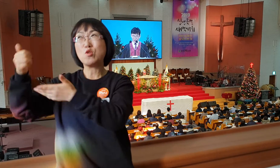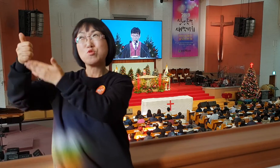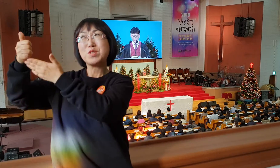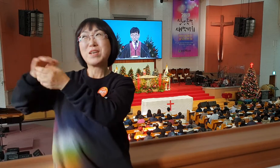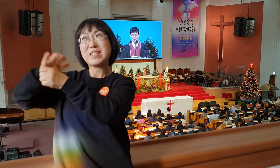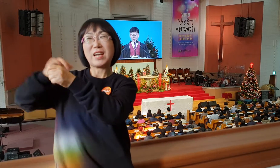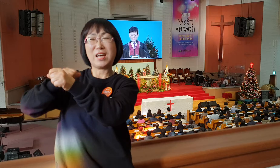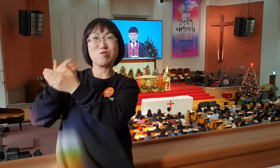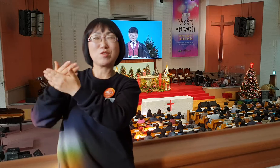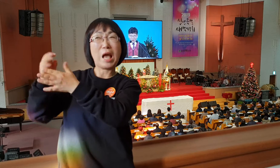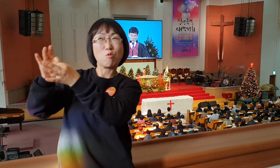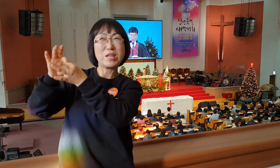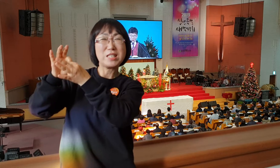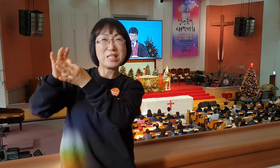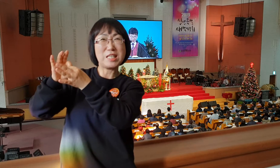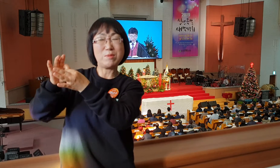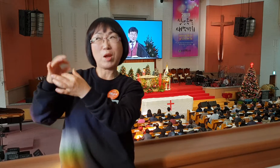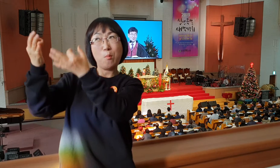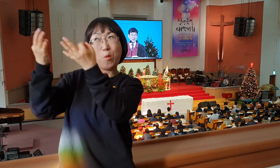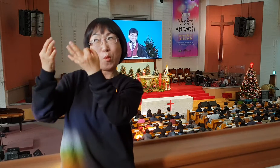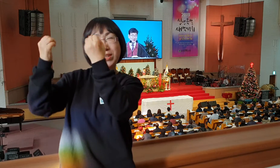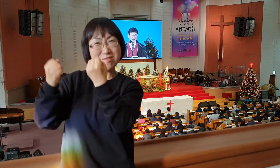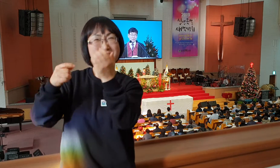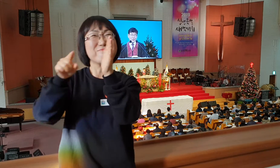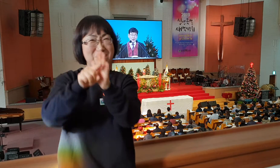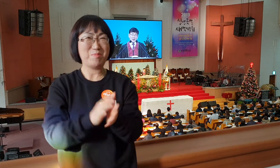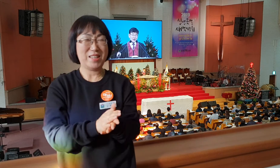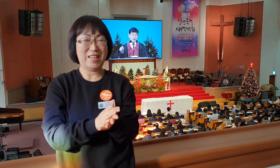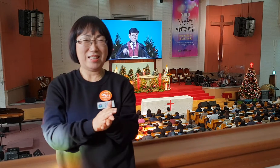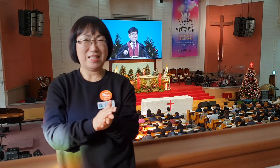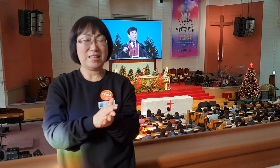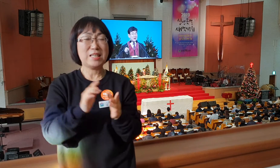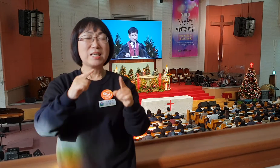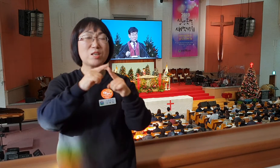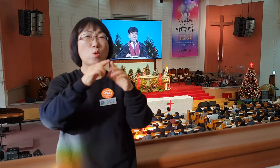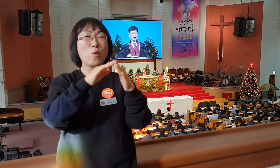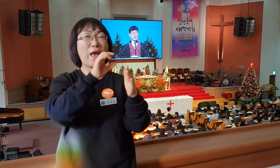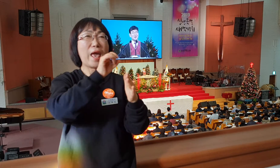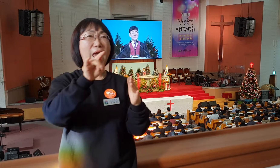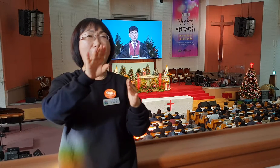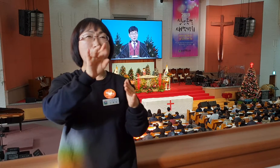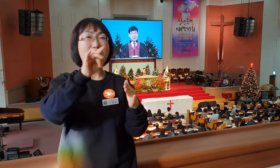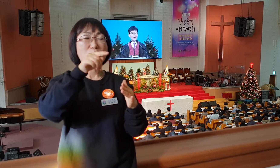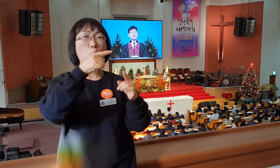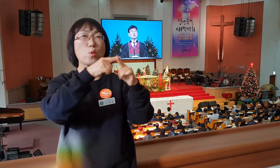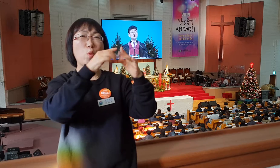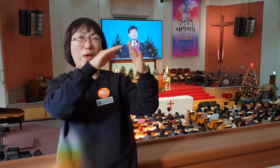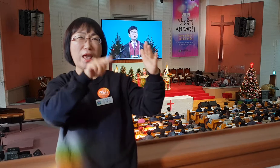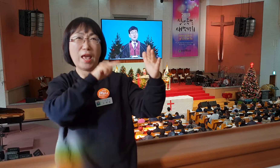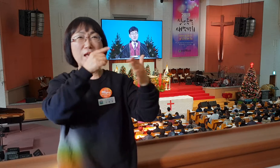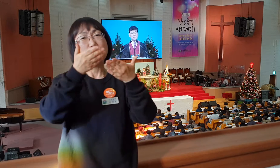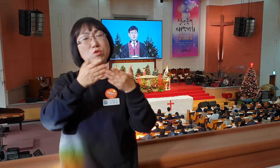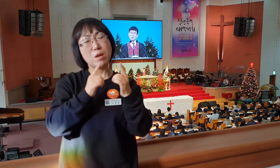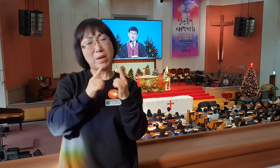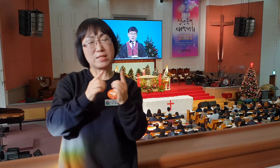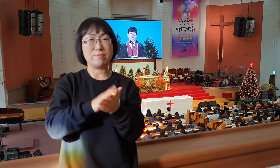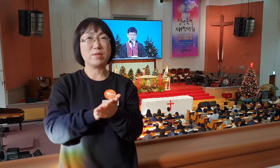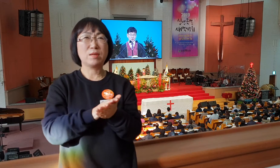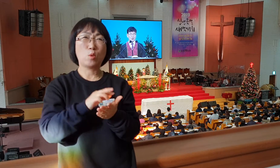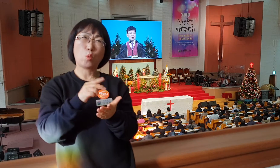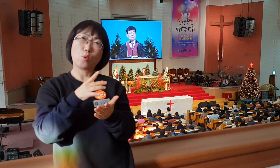사랑하시고 또 관심으로 보고 계시는 줄 믿습니다. 이 교회 에베소에 에베소 교회에 주시는 말씀이에요.